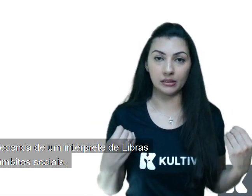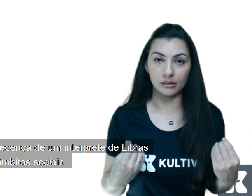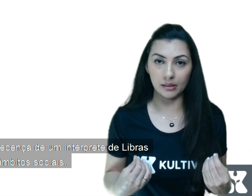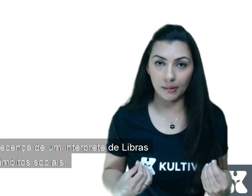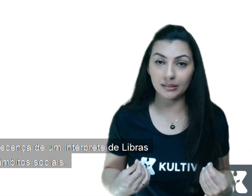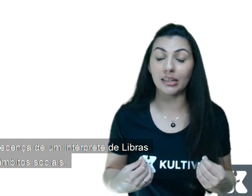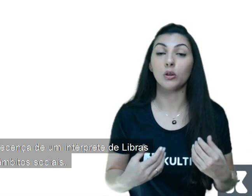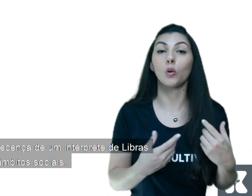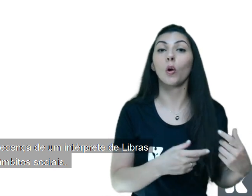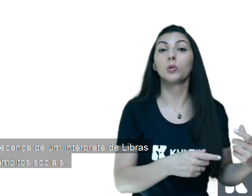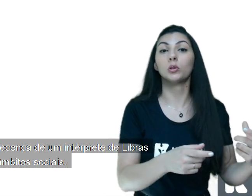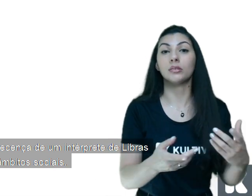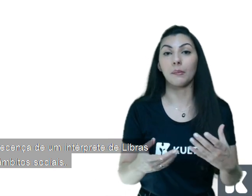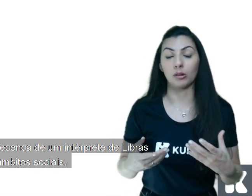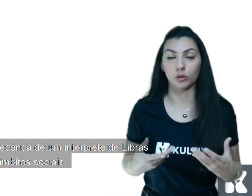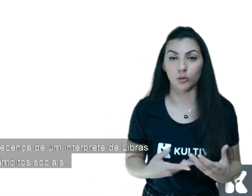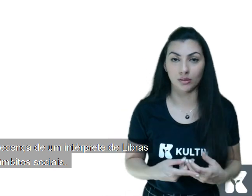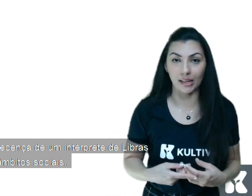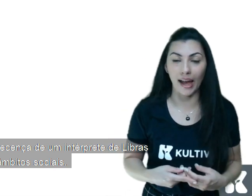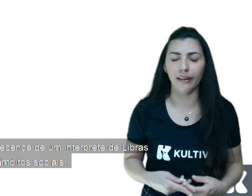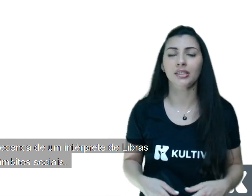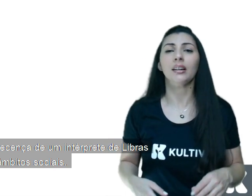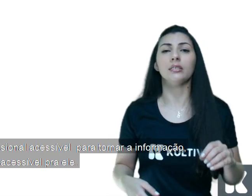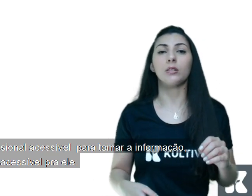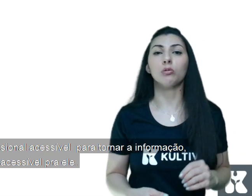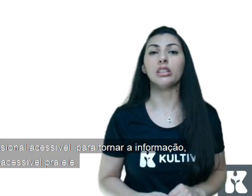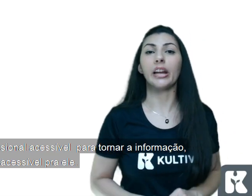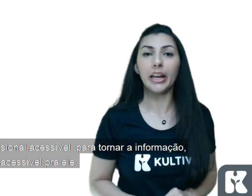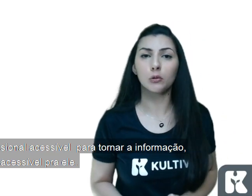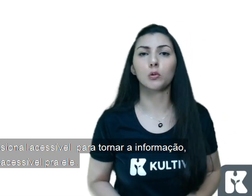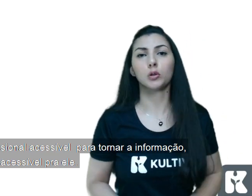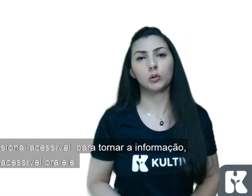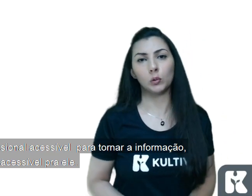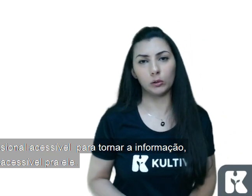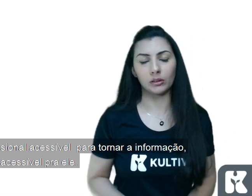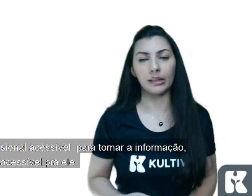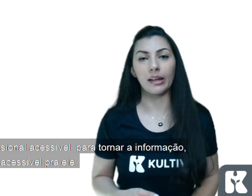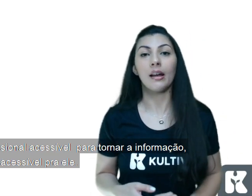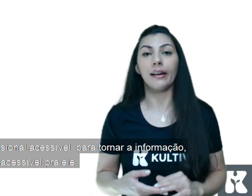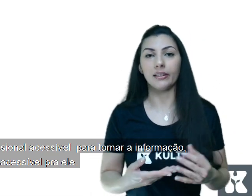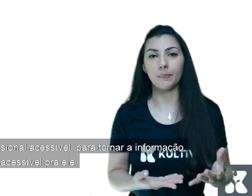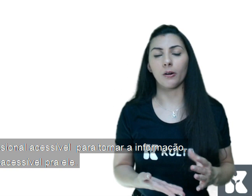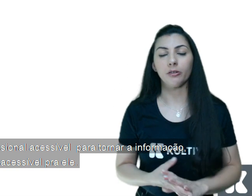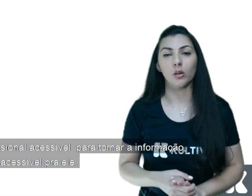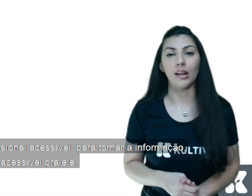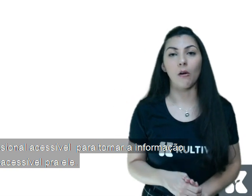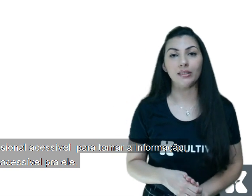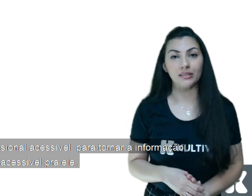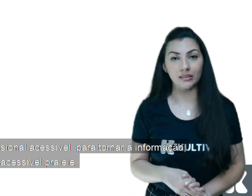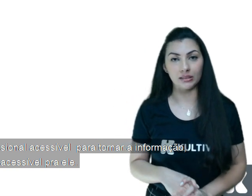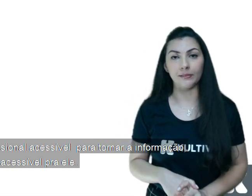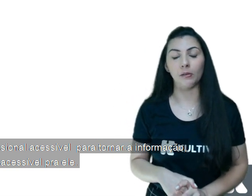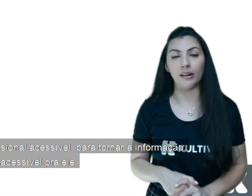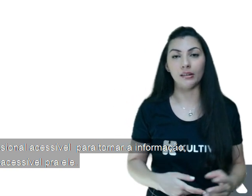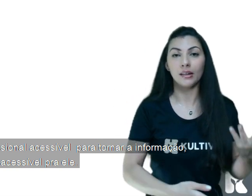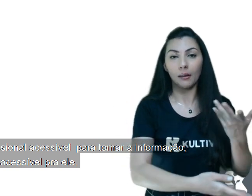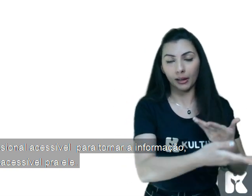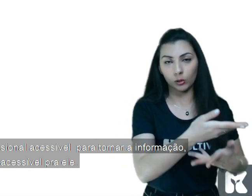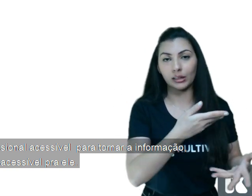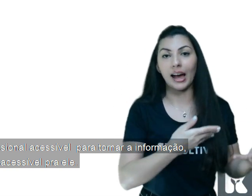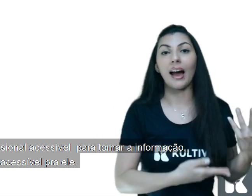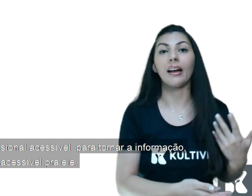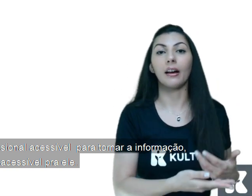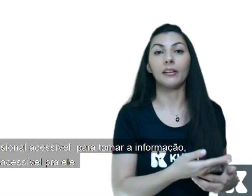intérprete de Libras em todos os âmbitos sociais. Isso é um direito do surdo ter esse profissional acessível ali